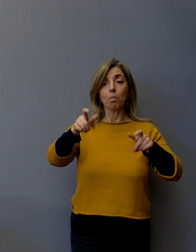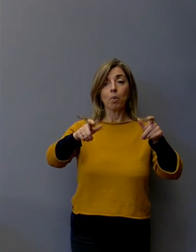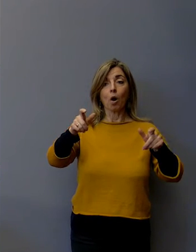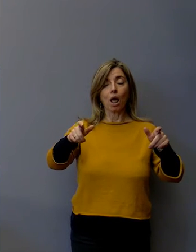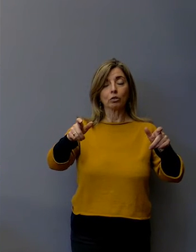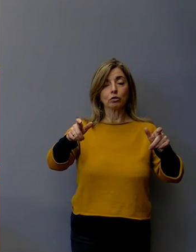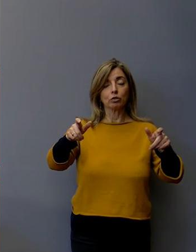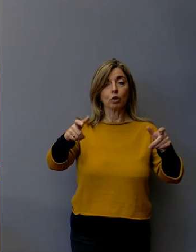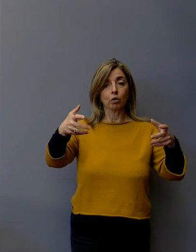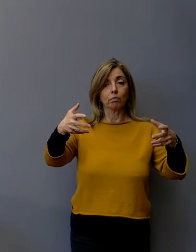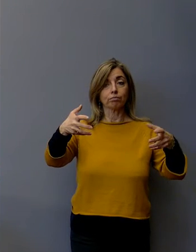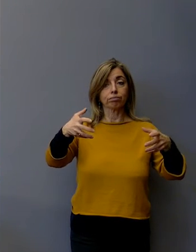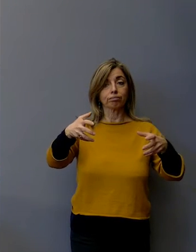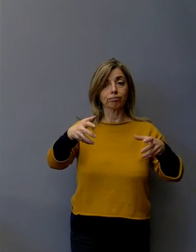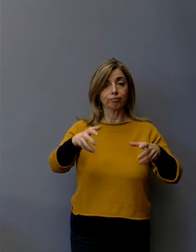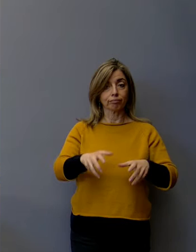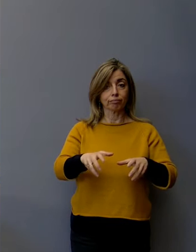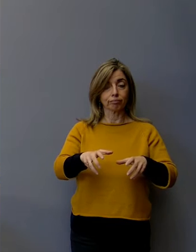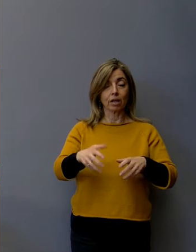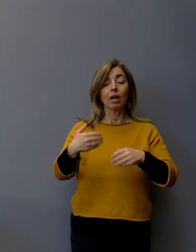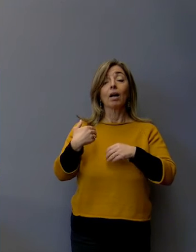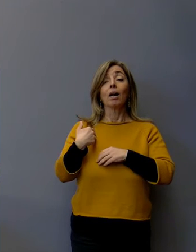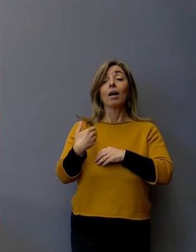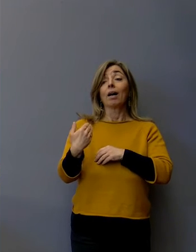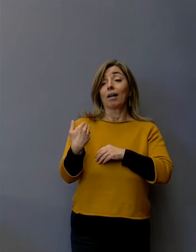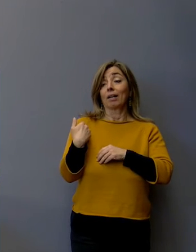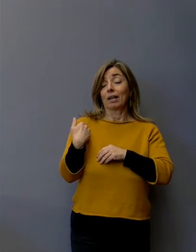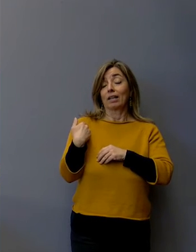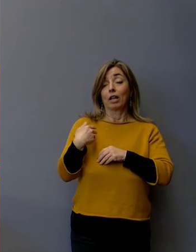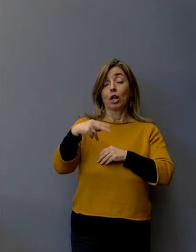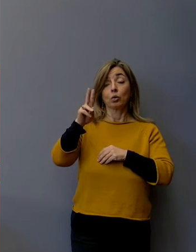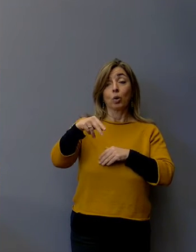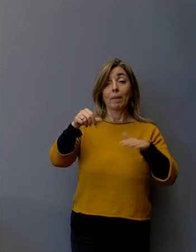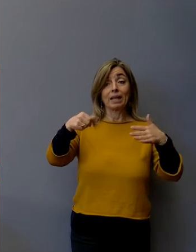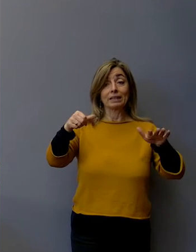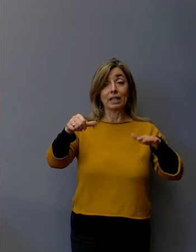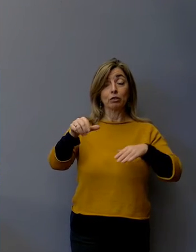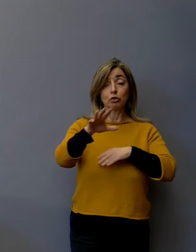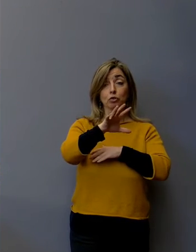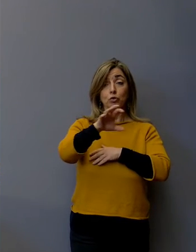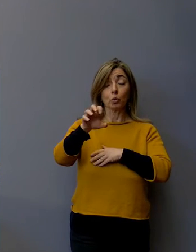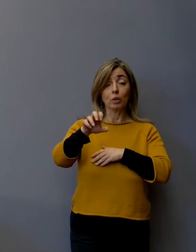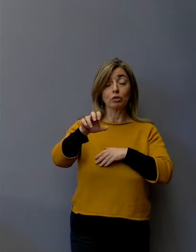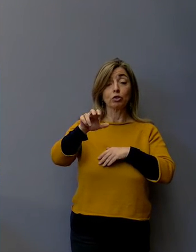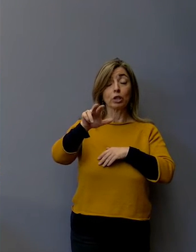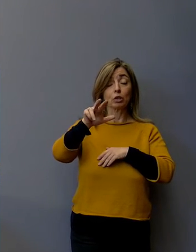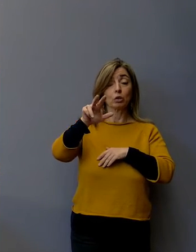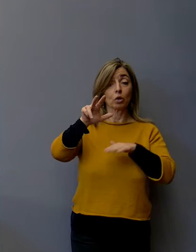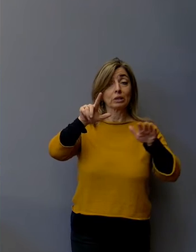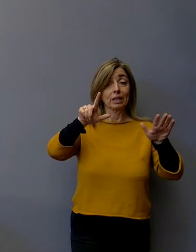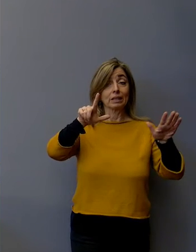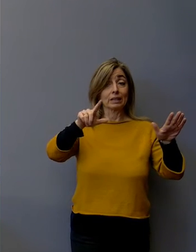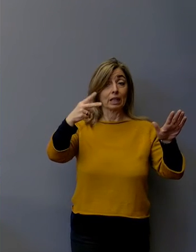31 dicembre 2016 e 586 mila al censimento del 2011 abbiamo perso 3 mila abitanti tra il